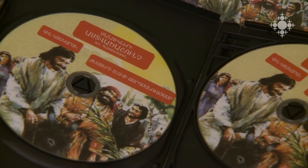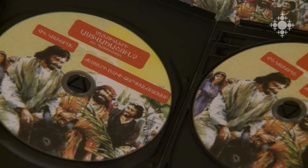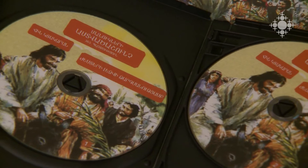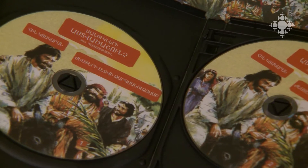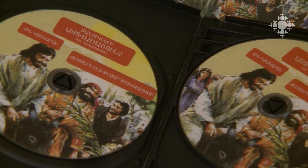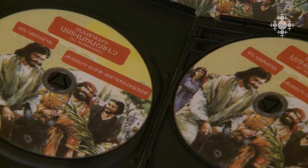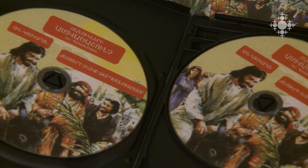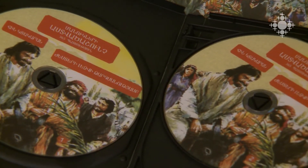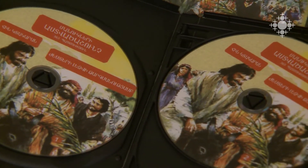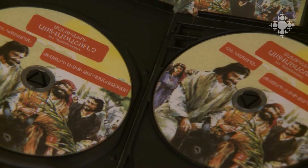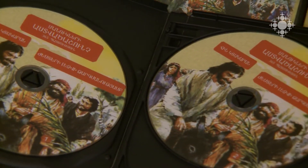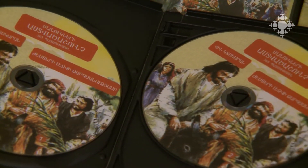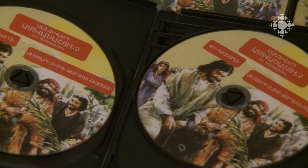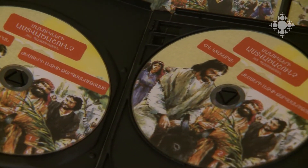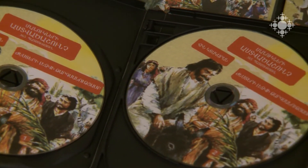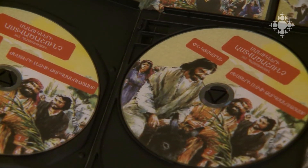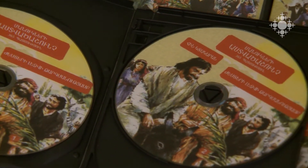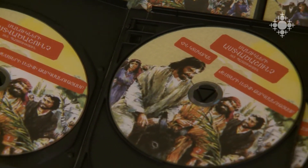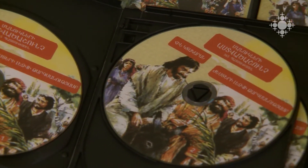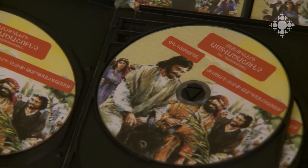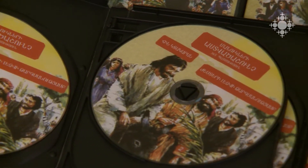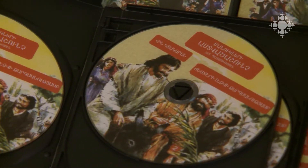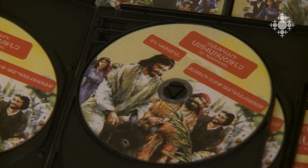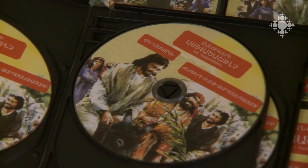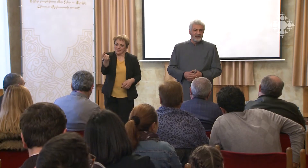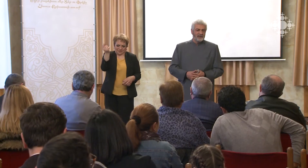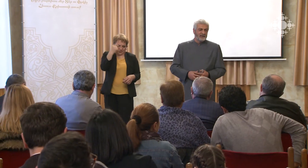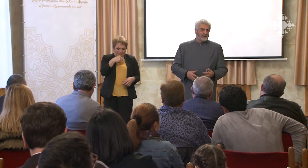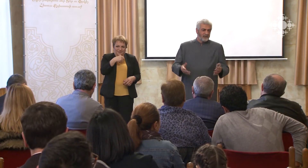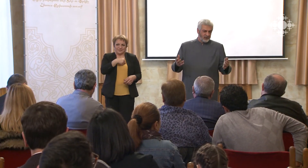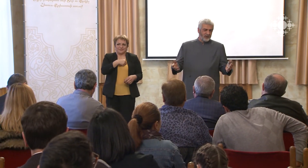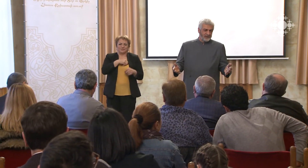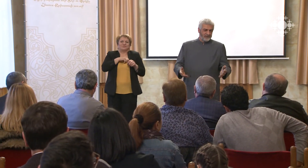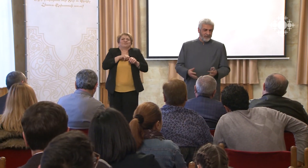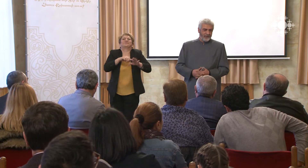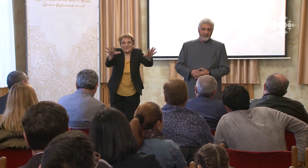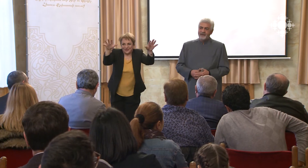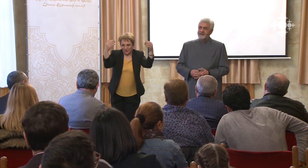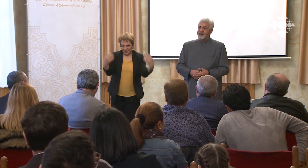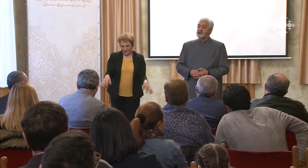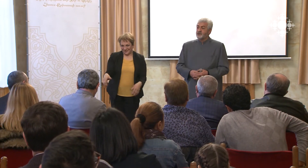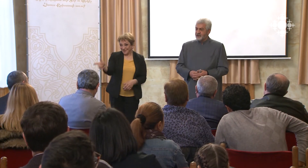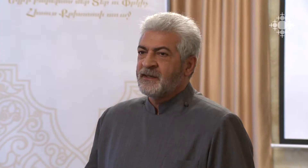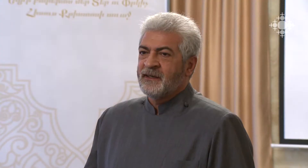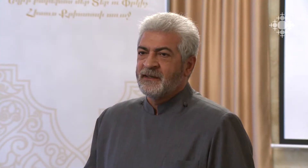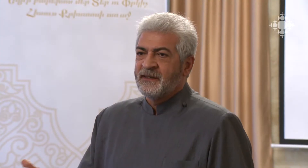3000 օրինակ, այնքան, որ կբավարարի Հայաստանում եղած պահանջարկը։ Նախաձեռնության հեղինակները գոհ են, առաջիկայում թիմը պատրաստվում